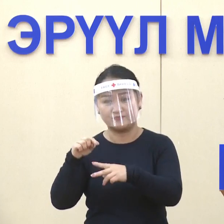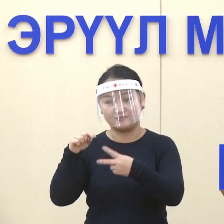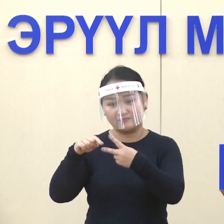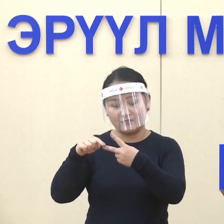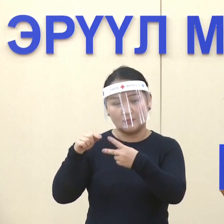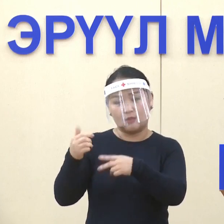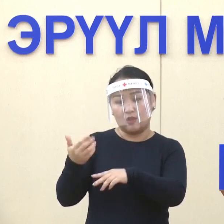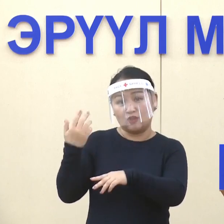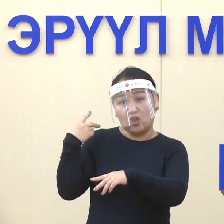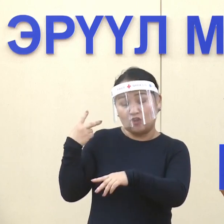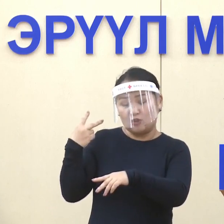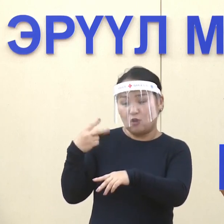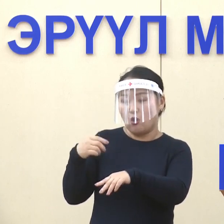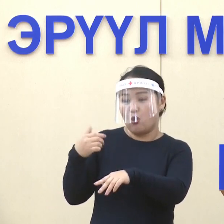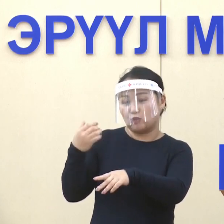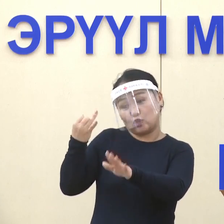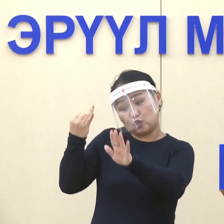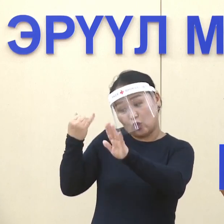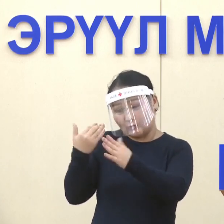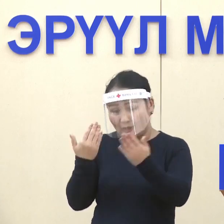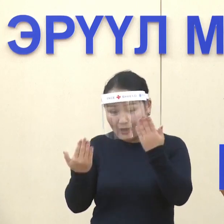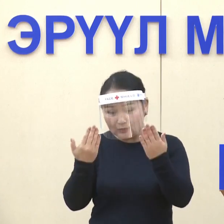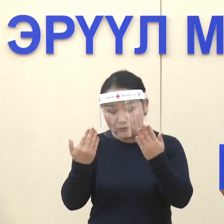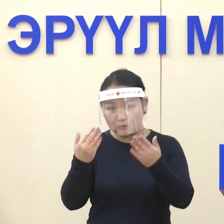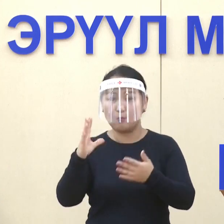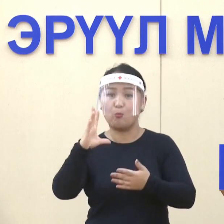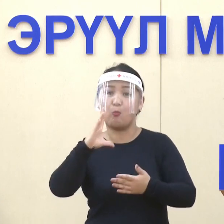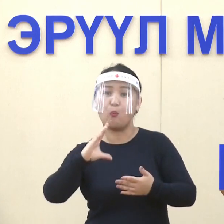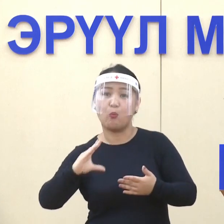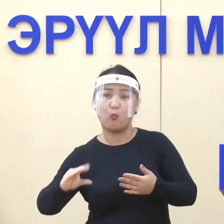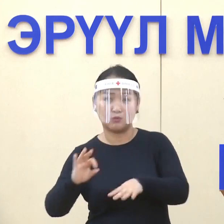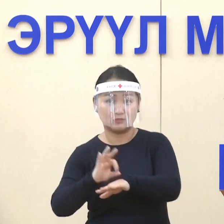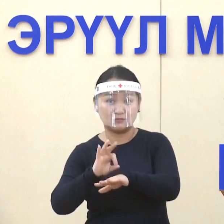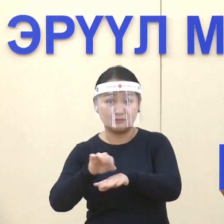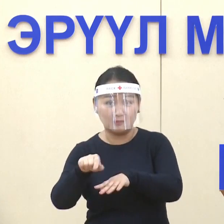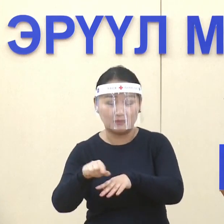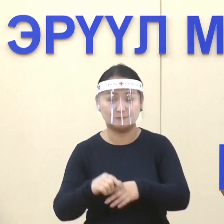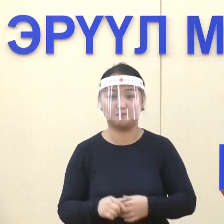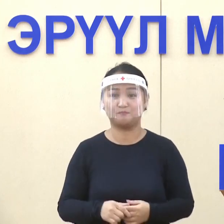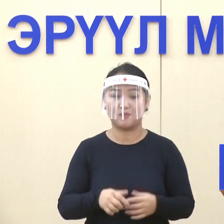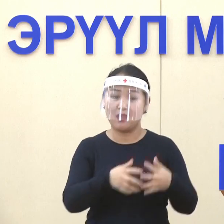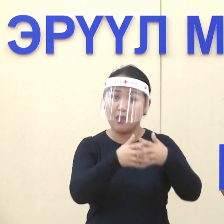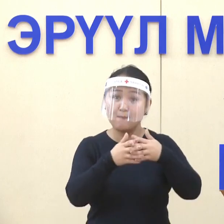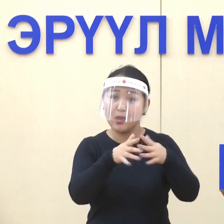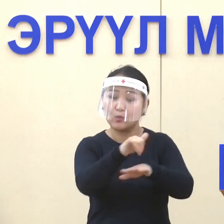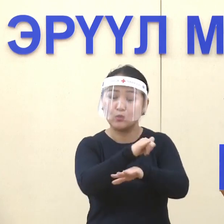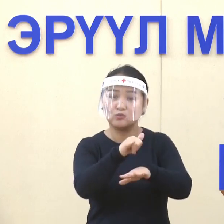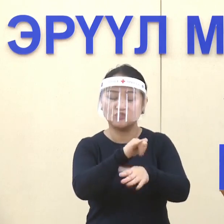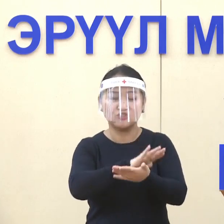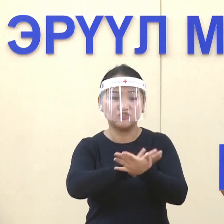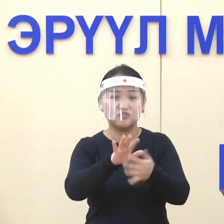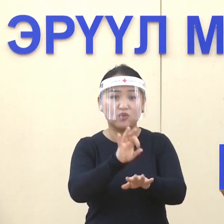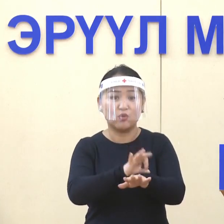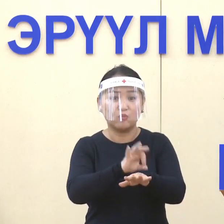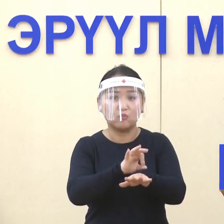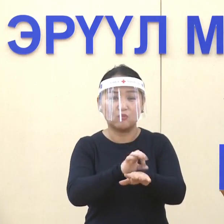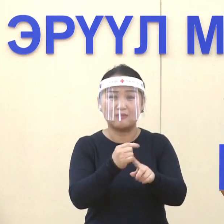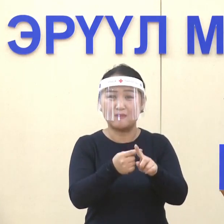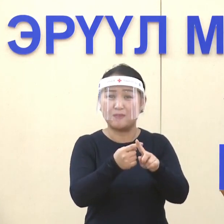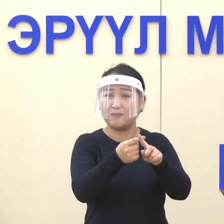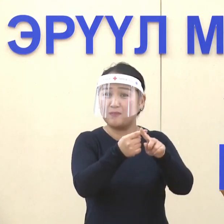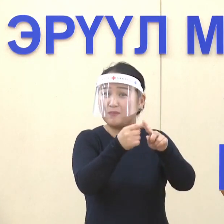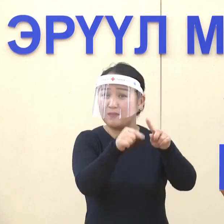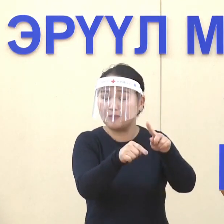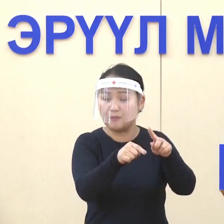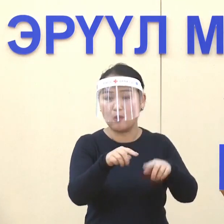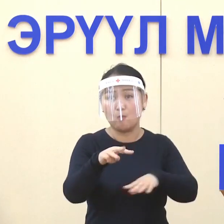өнөгтэй харьцуулбал буурсан үзүүлэлттэй байна. За Америкийн нэгдсэн улсын хувьд шинээр илдэрсэн халдварын тоо нэмэгдэж байгаа